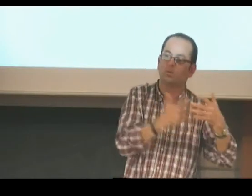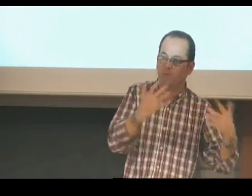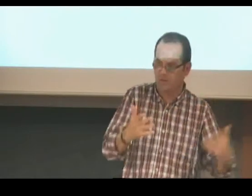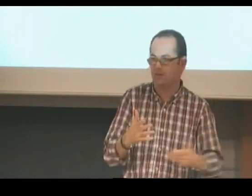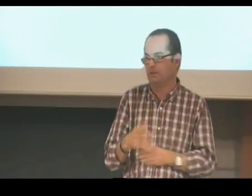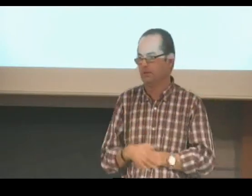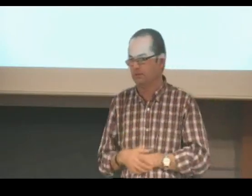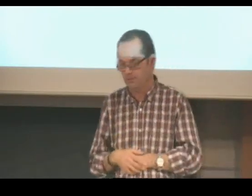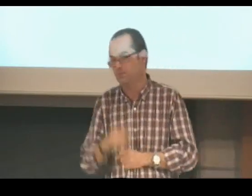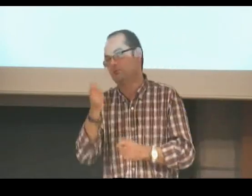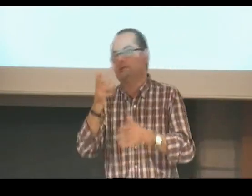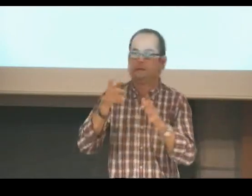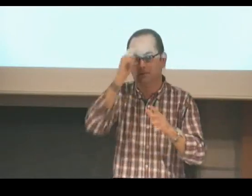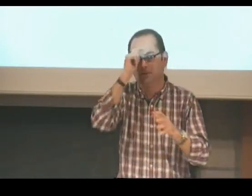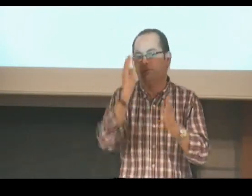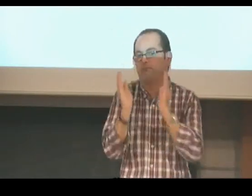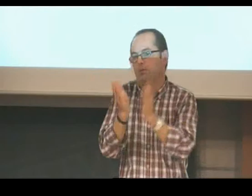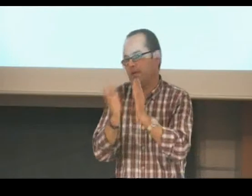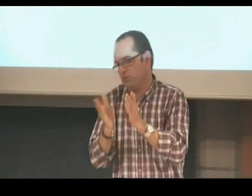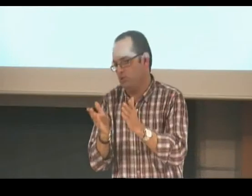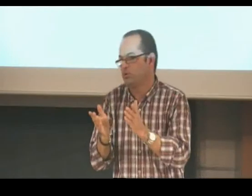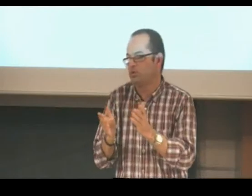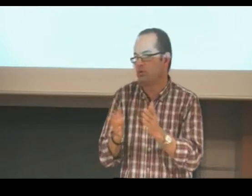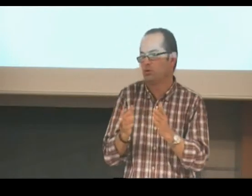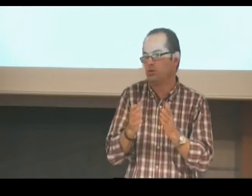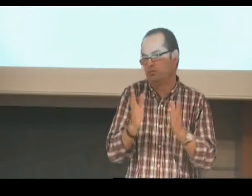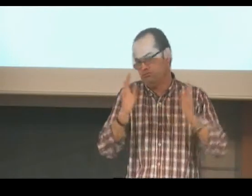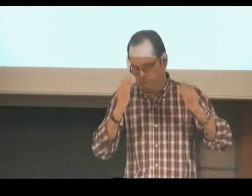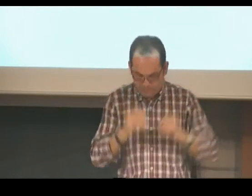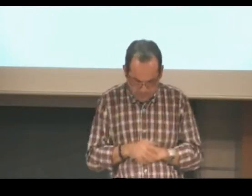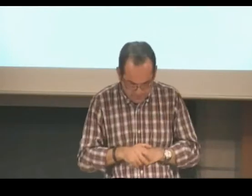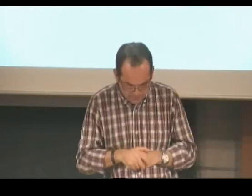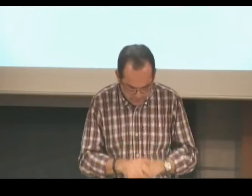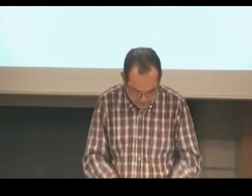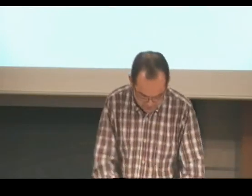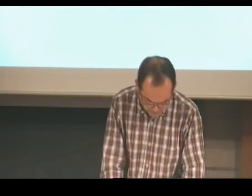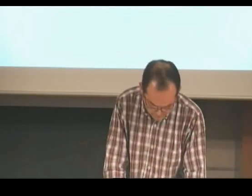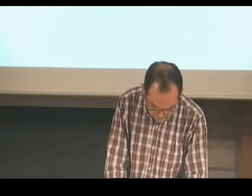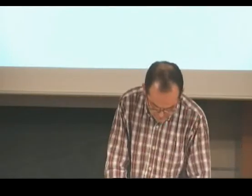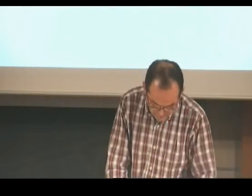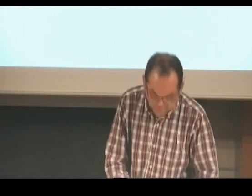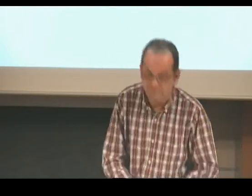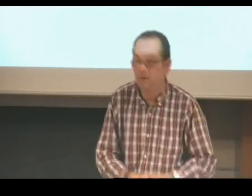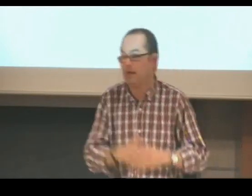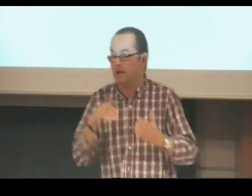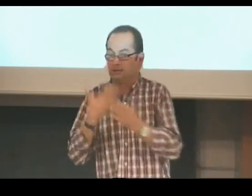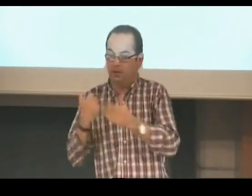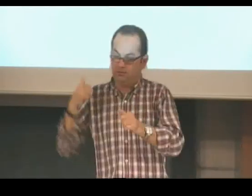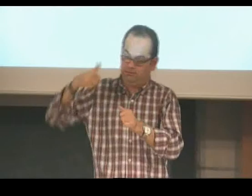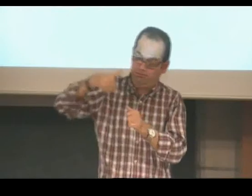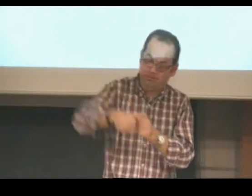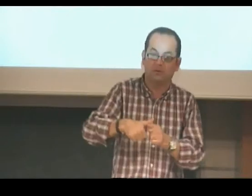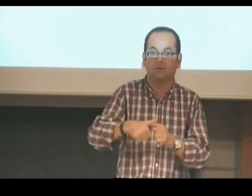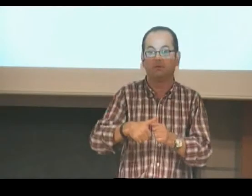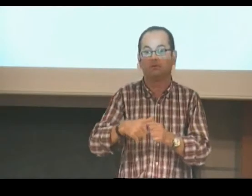participin, abans, tal com he dit, nosaltres els entrenarem perquè, que, per dir-ho d'alguna manera, els formarem mínimament perquè sàpiguen